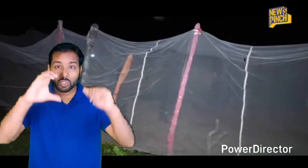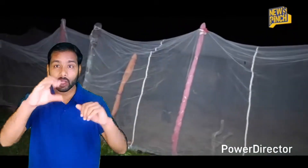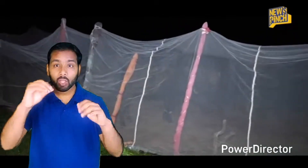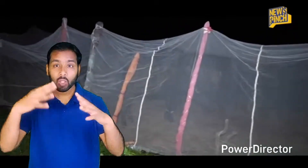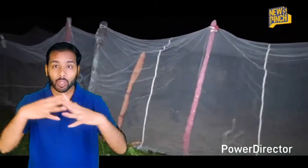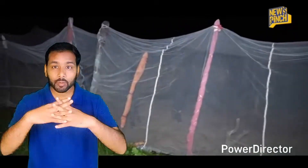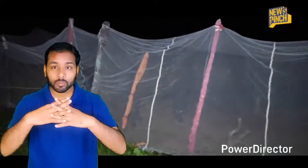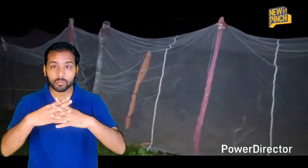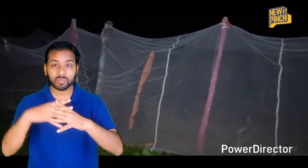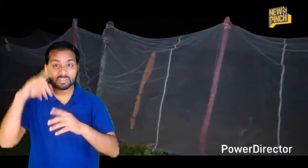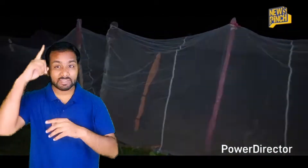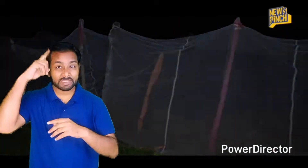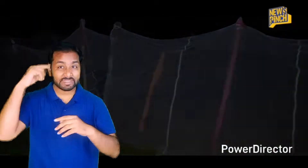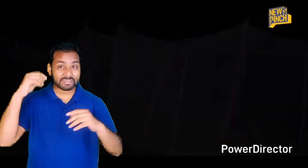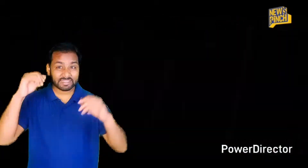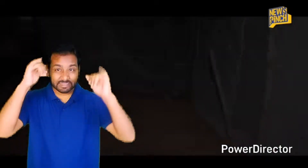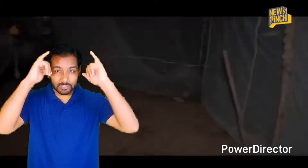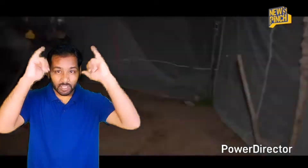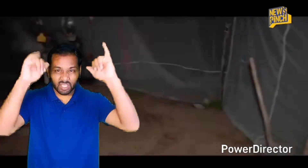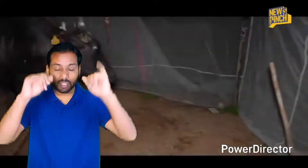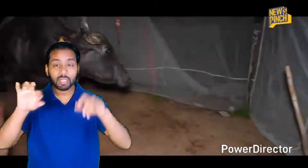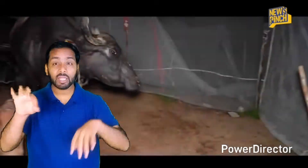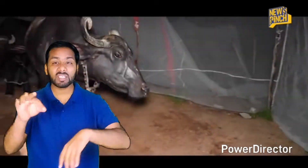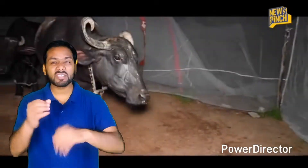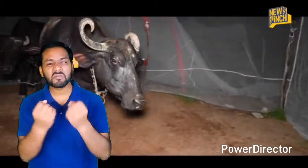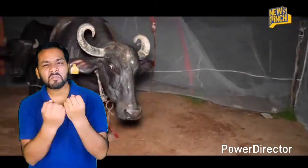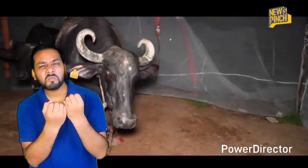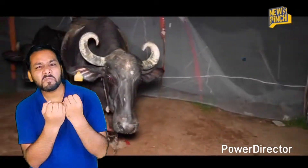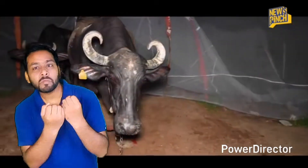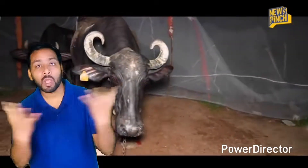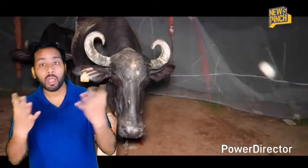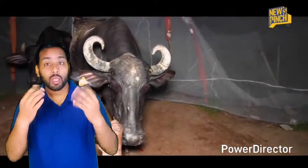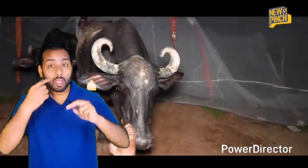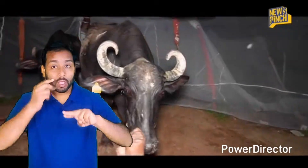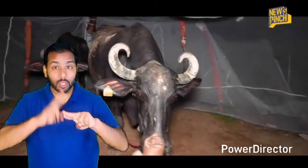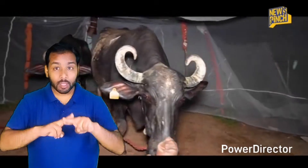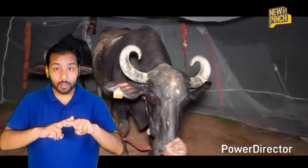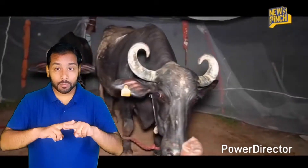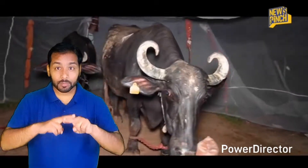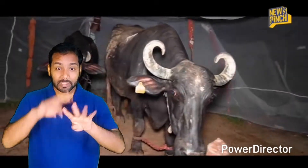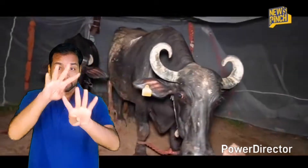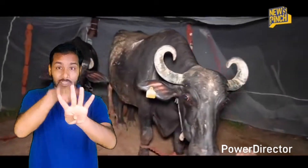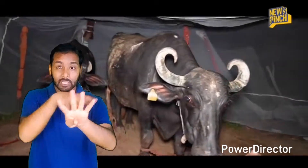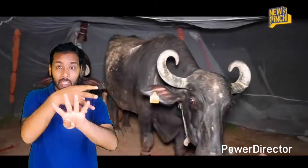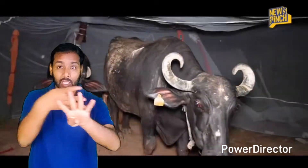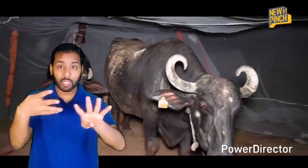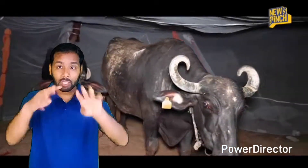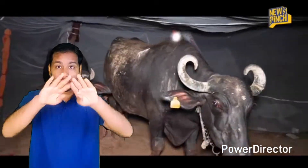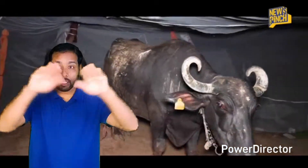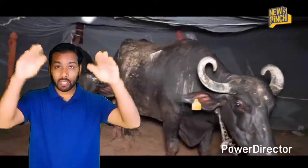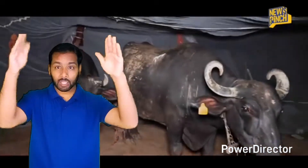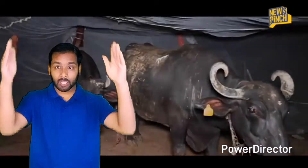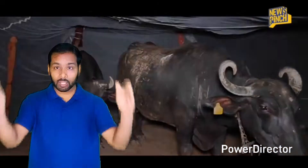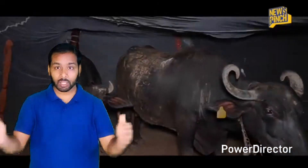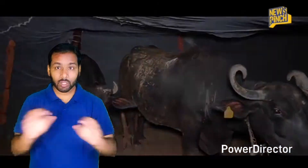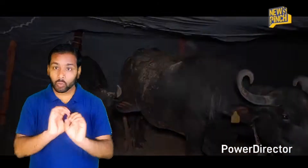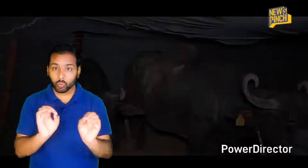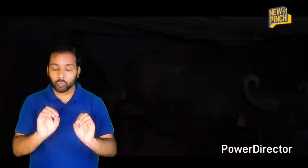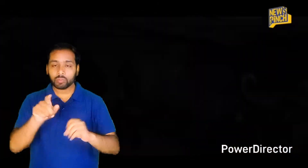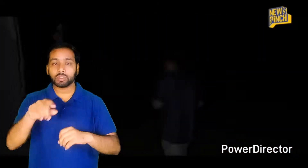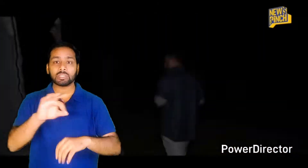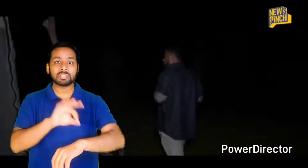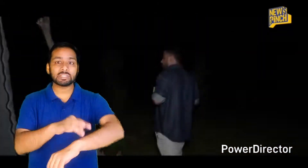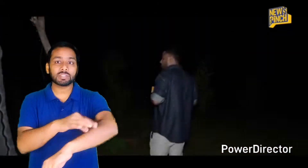तो यहाँ जानवरों को भी मच्छरदानी में रखना पड़ता है, क्योंकि इतने ज़्यादा मच्छर हैं यहाँ पे कि अगर जानवरों को खुला छोड़ दिया जाए,